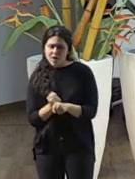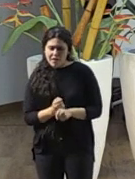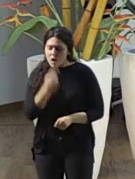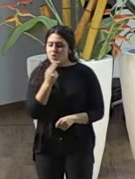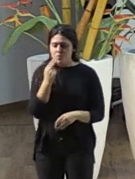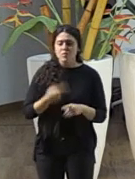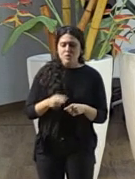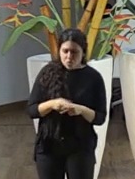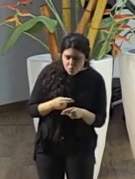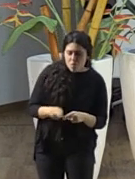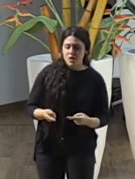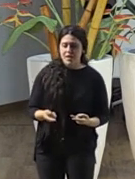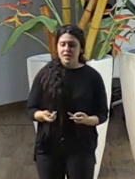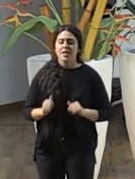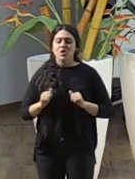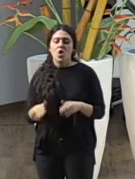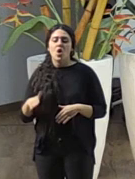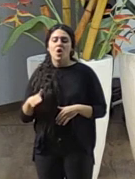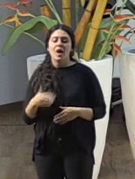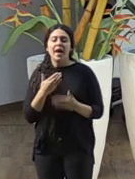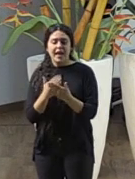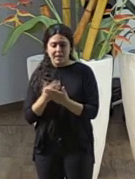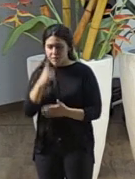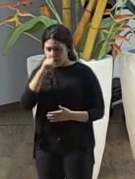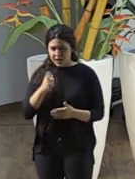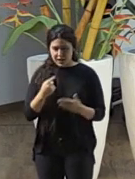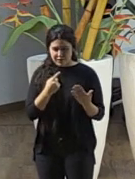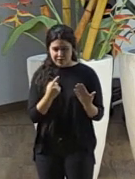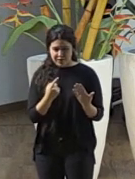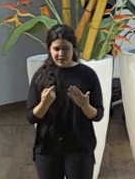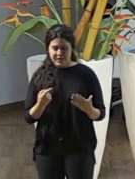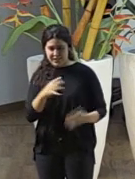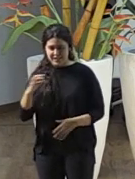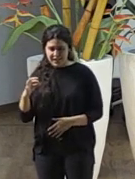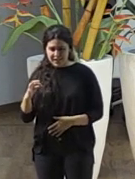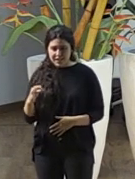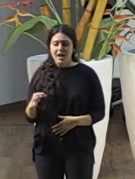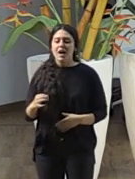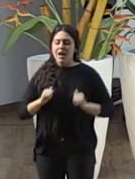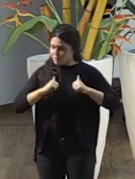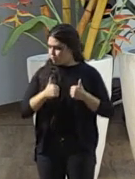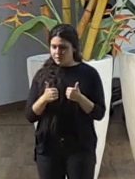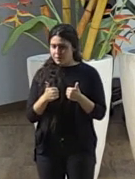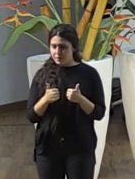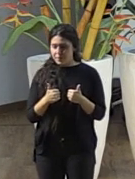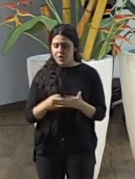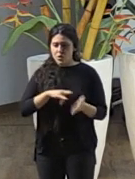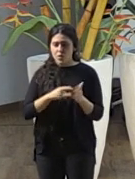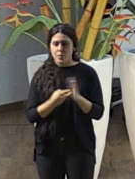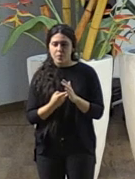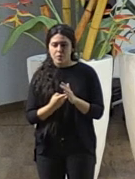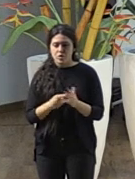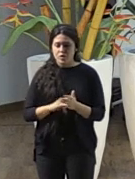campo sindical. Estuvo en los finales de los años 60 en España, en uno de los que fue uno de los proyectos pioneros